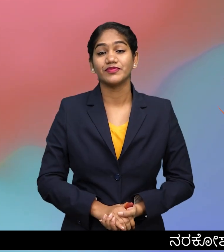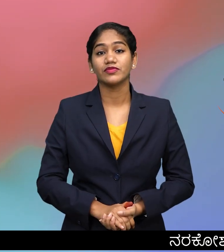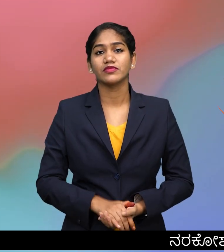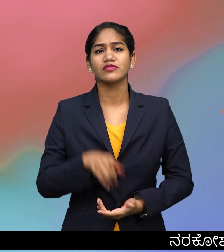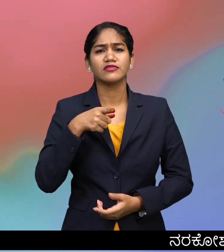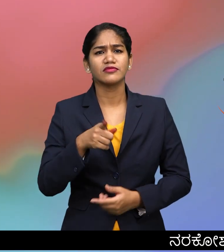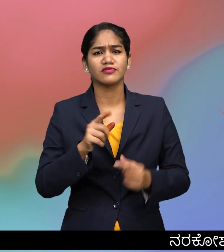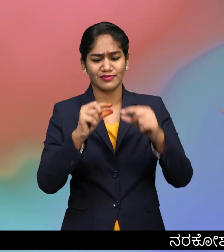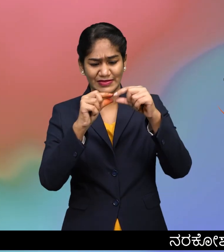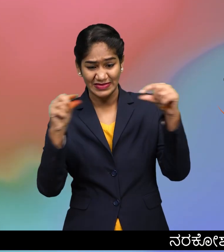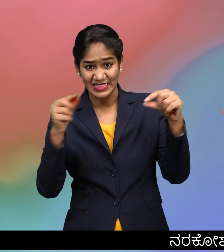ನರಕೋಶವು ನರಮಂಡಲದ